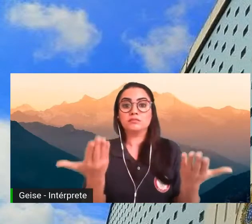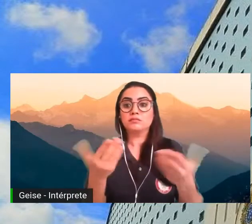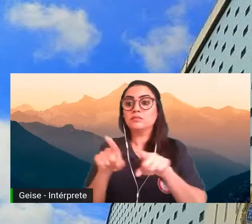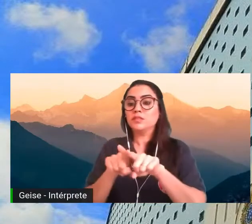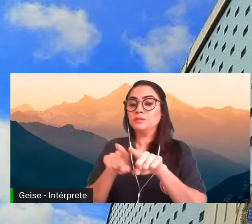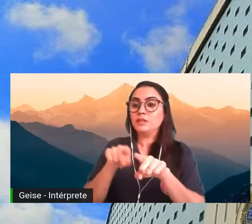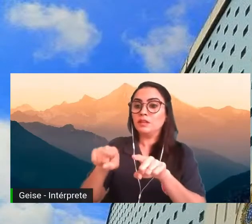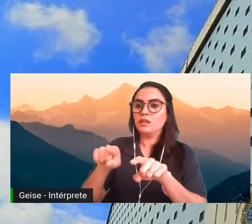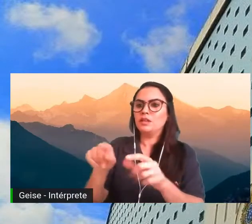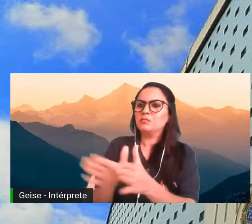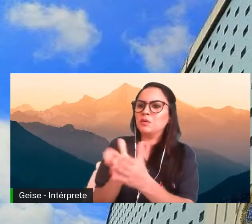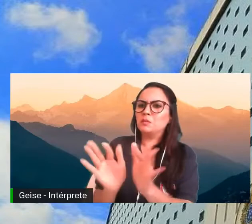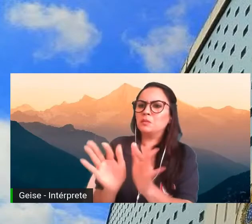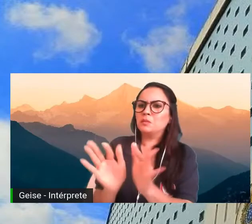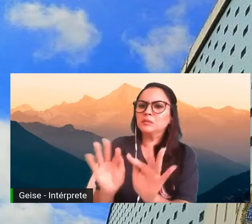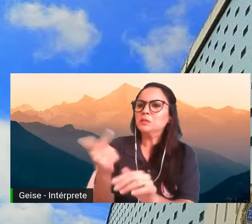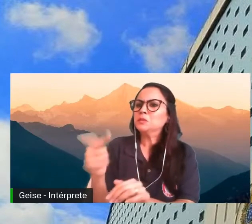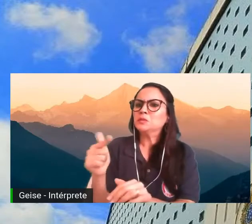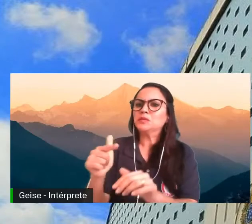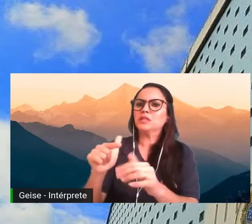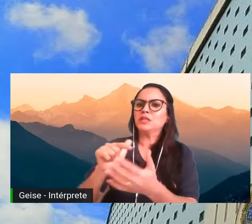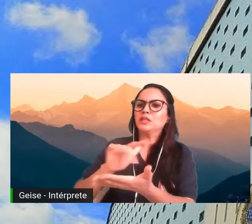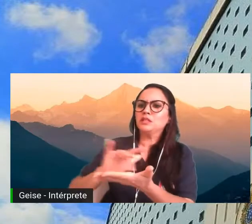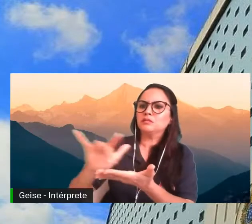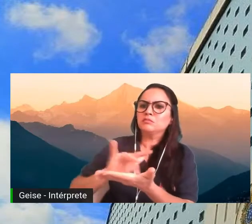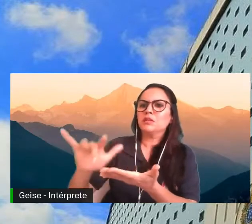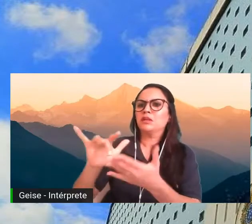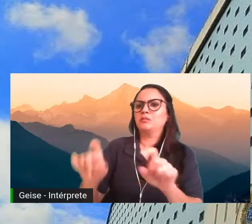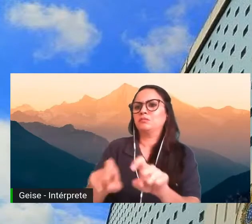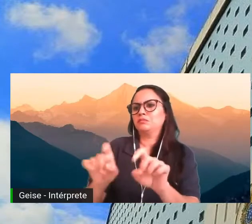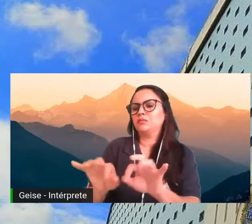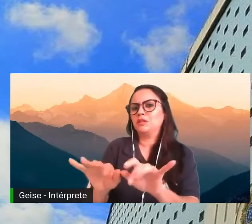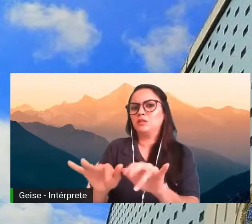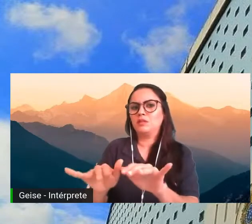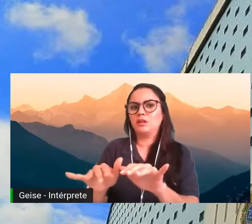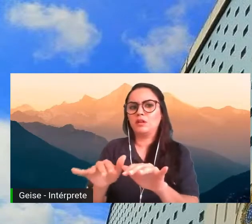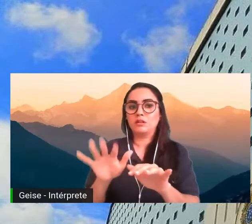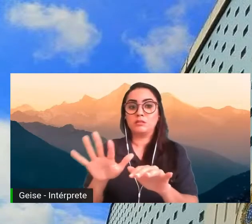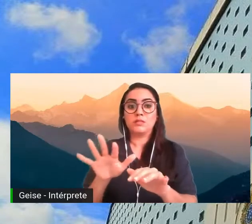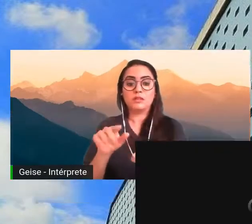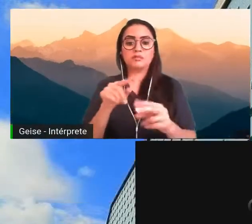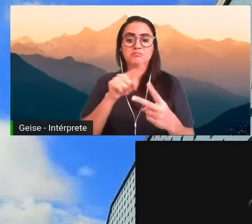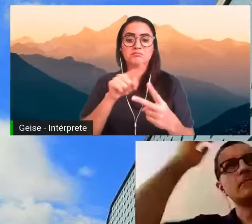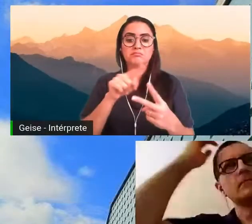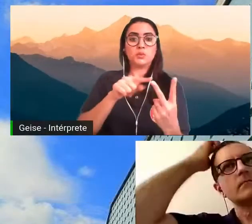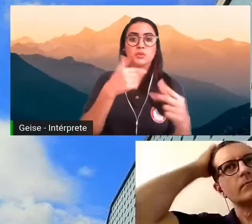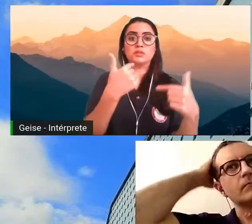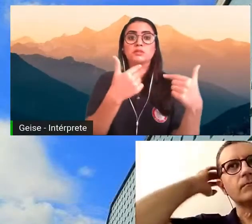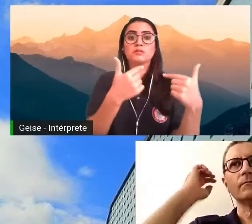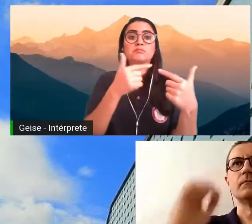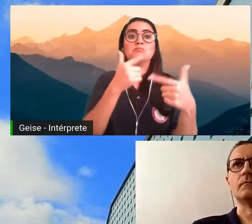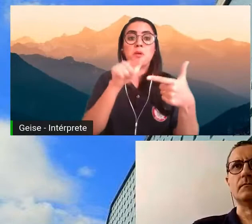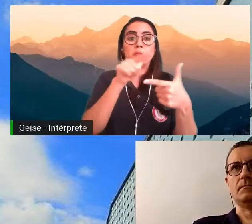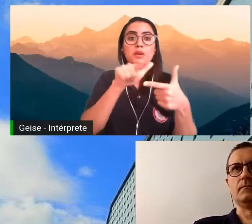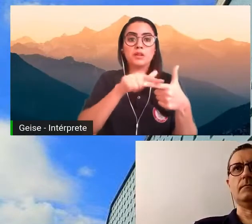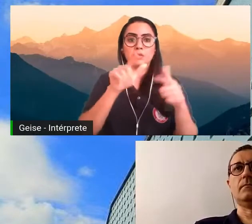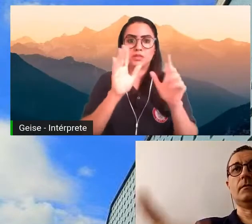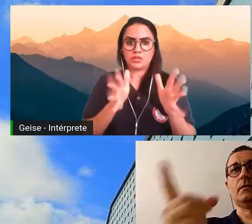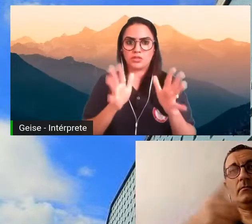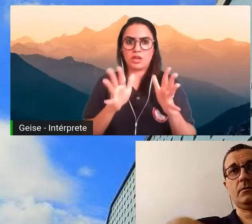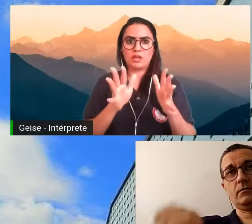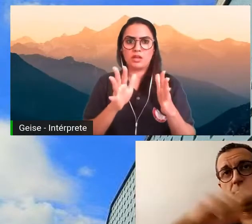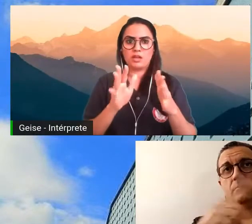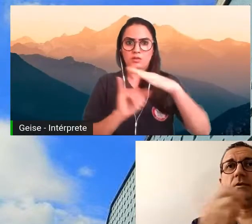Os institutos, não sei se já resolveram esses dois últimos problemas, porque os institutos têm alunos de classe média, mas têm também